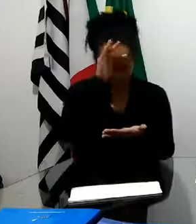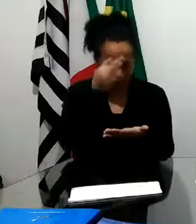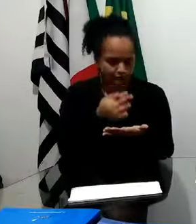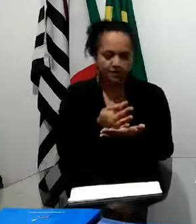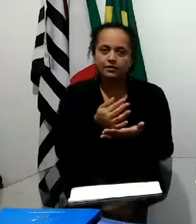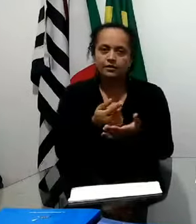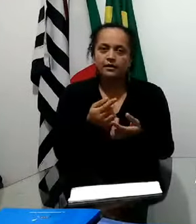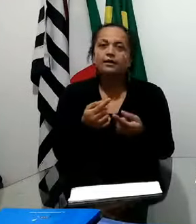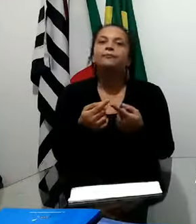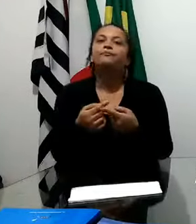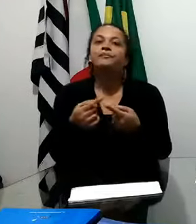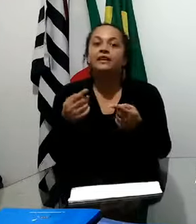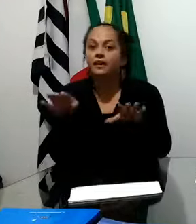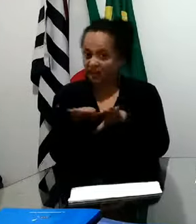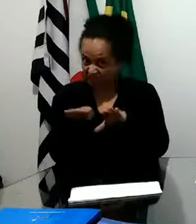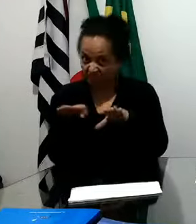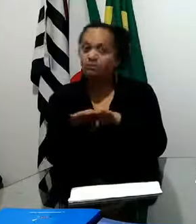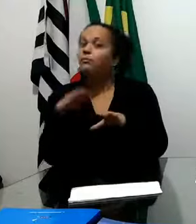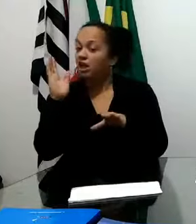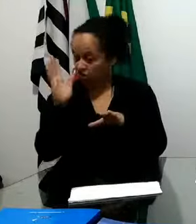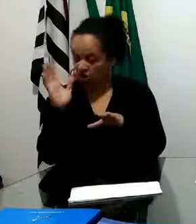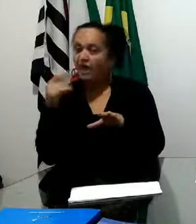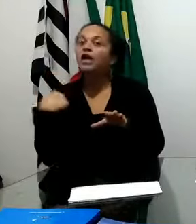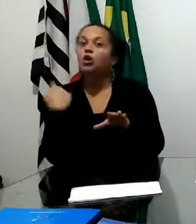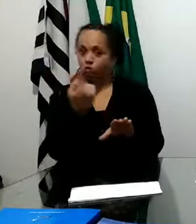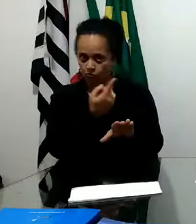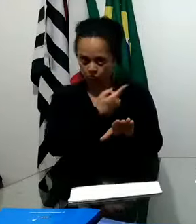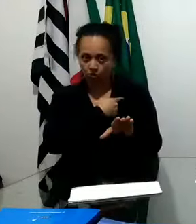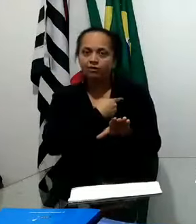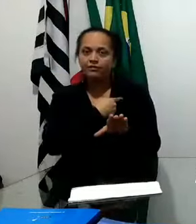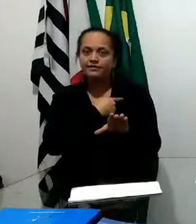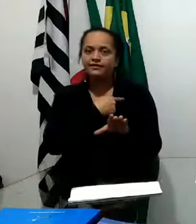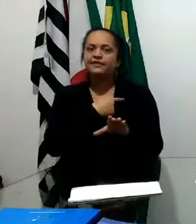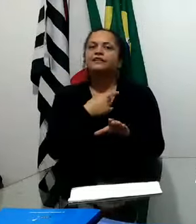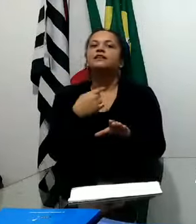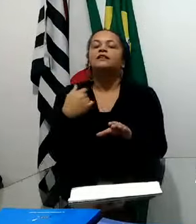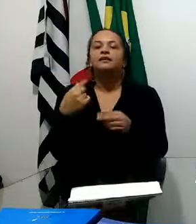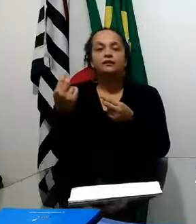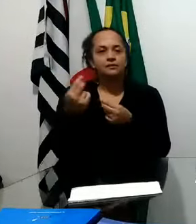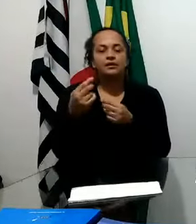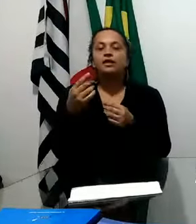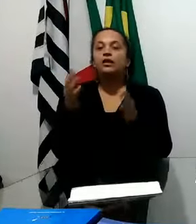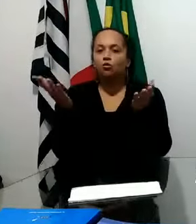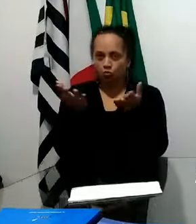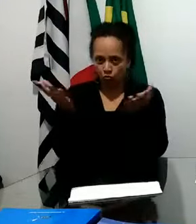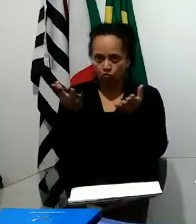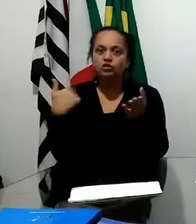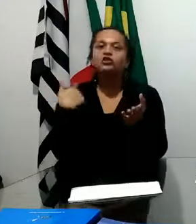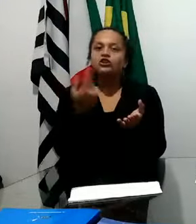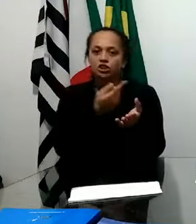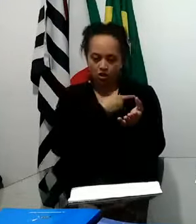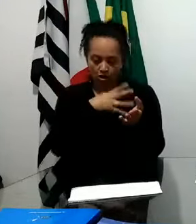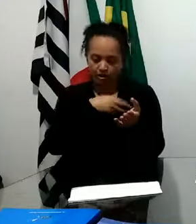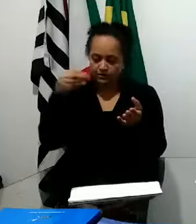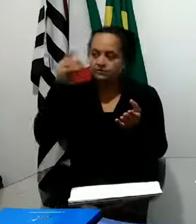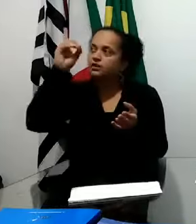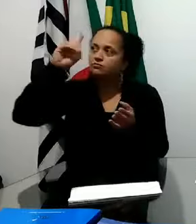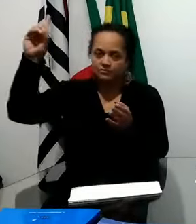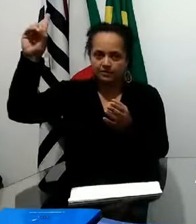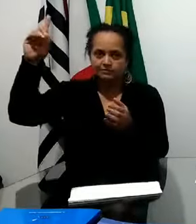E Deus já nos colocou como igreja, como corpo de Cristo, nos nossos lugares de